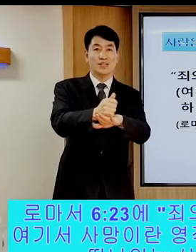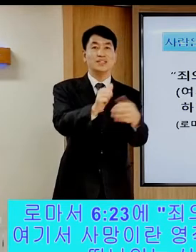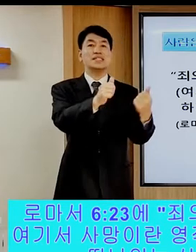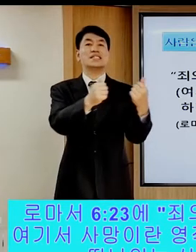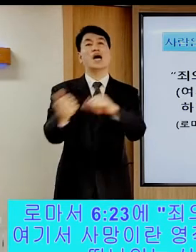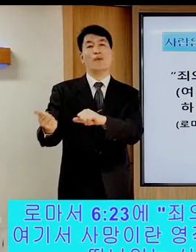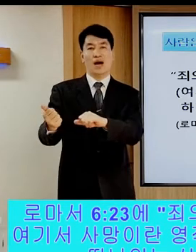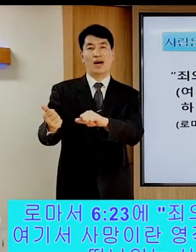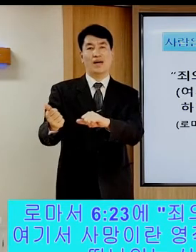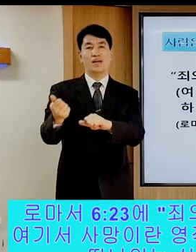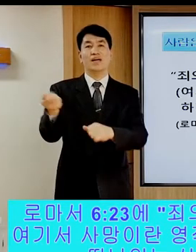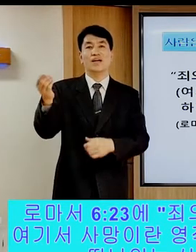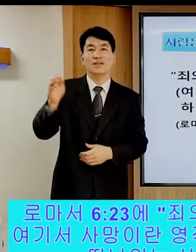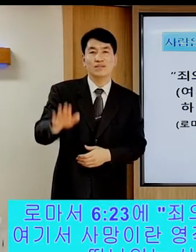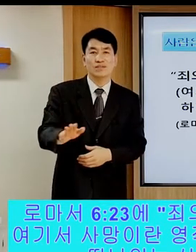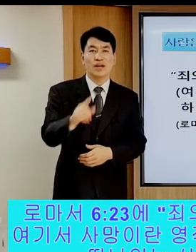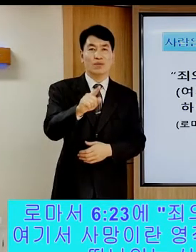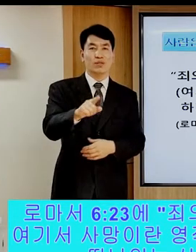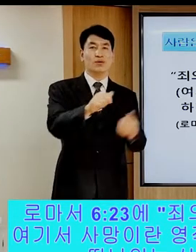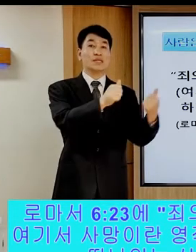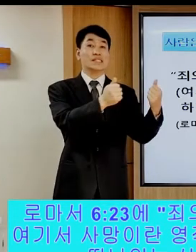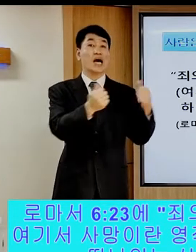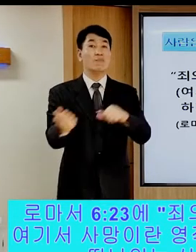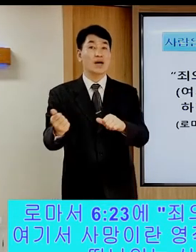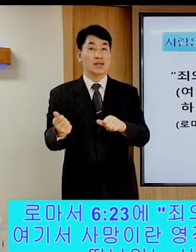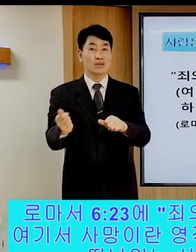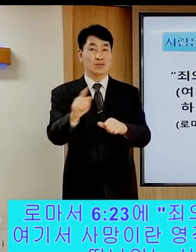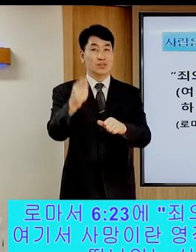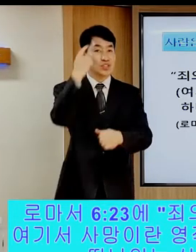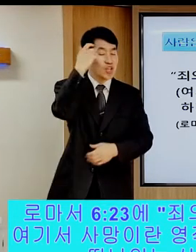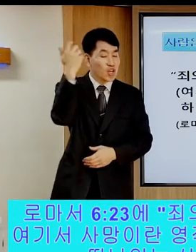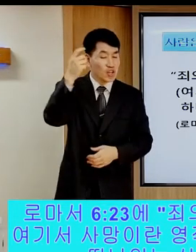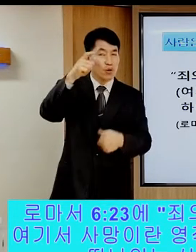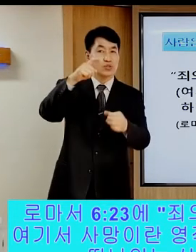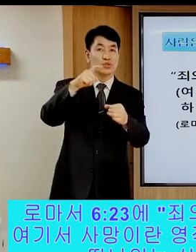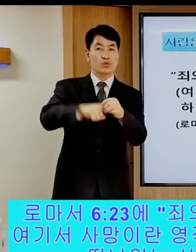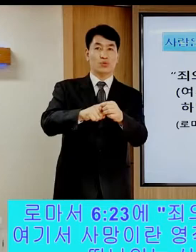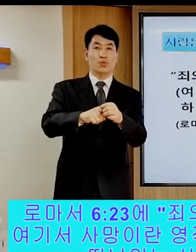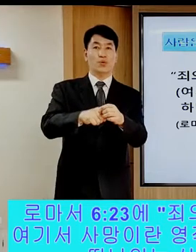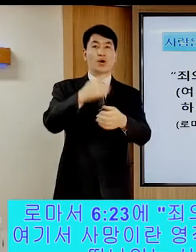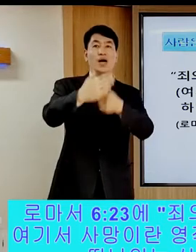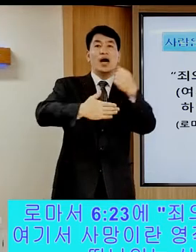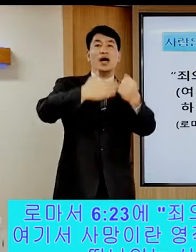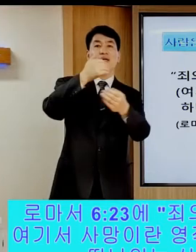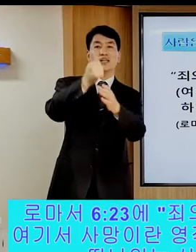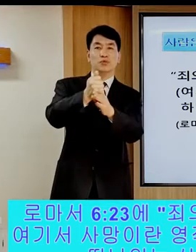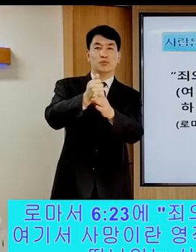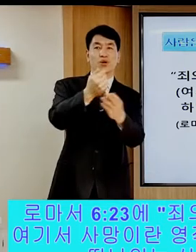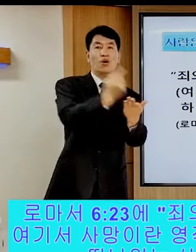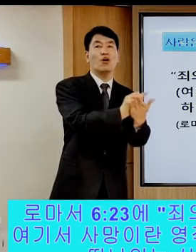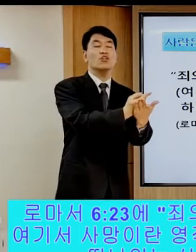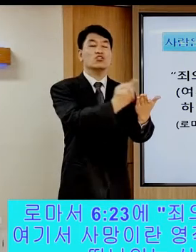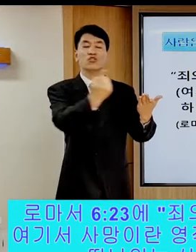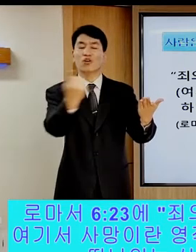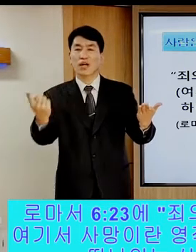결과는 사망. 그런데 여기서 사망이라는 것은 영적으로 하나님으로부터 떠나